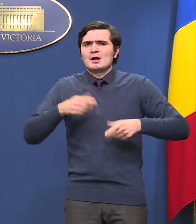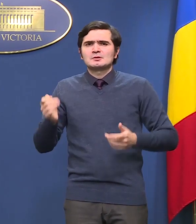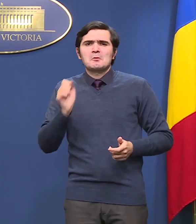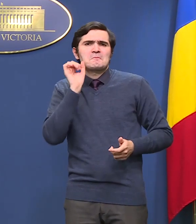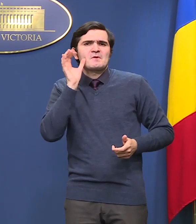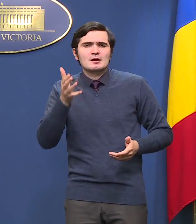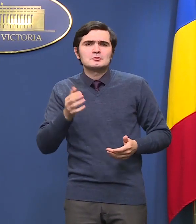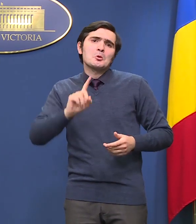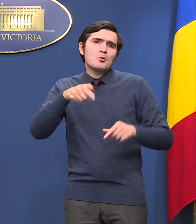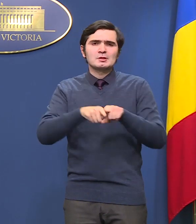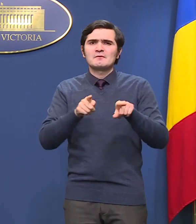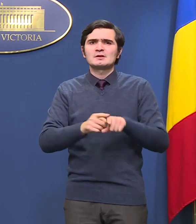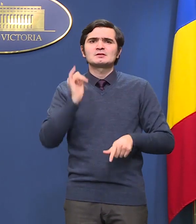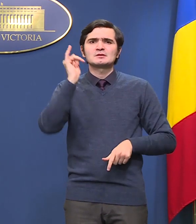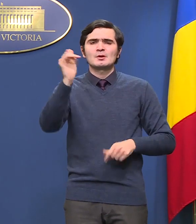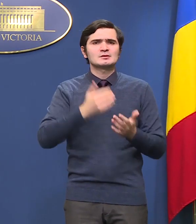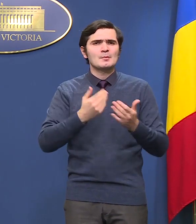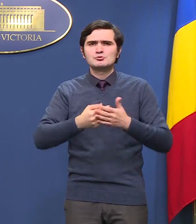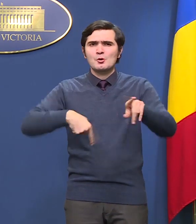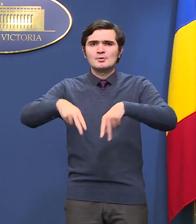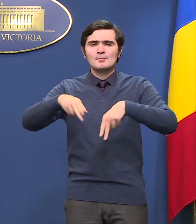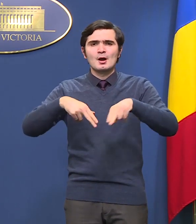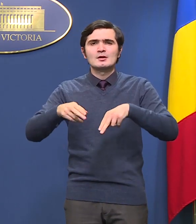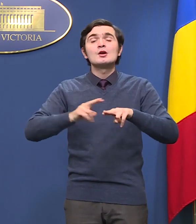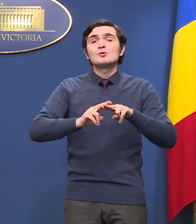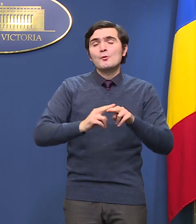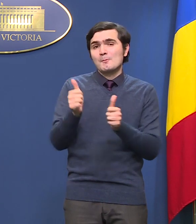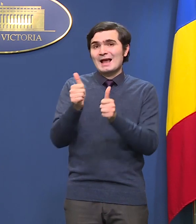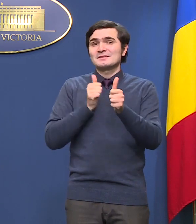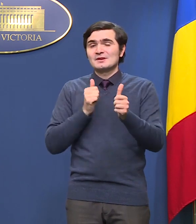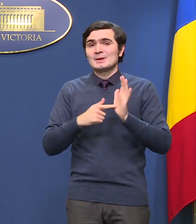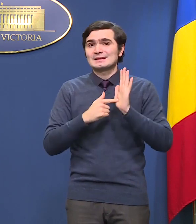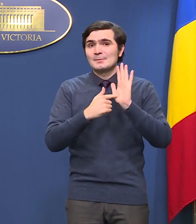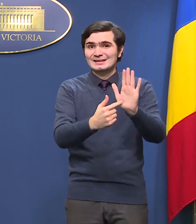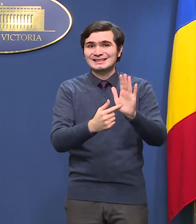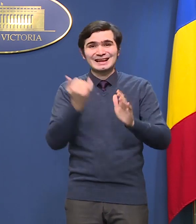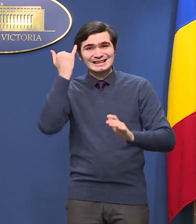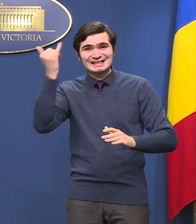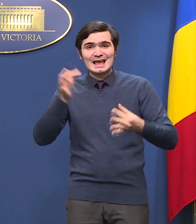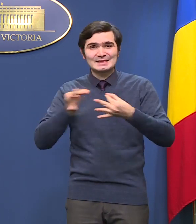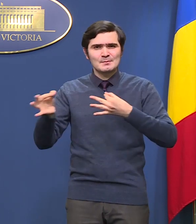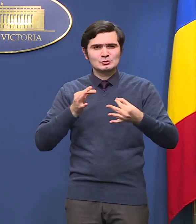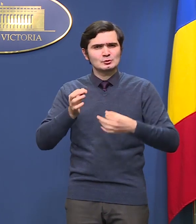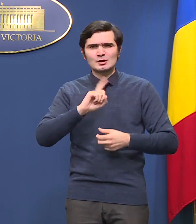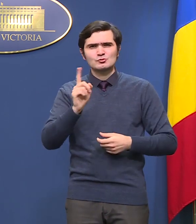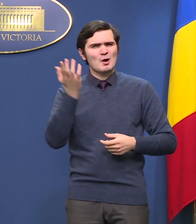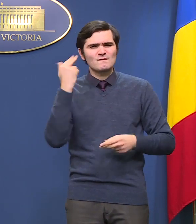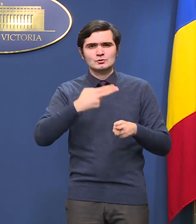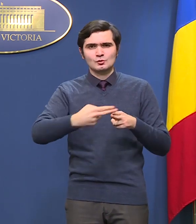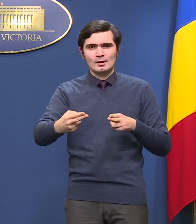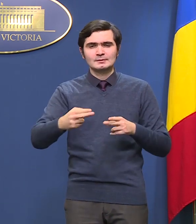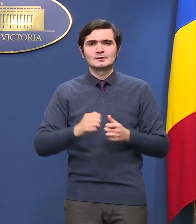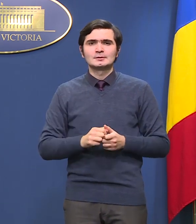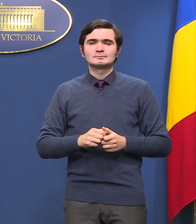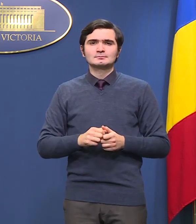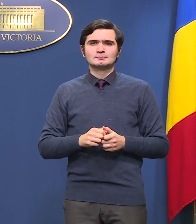să facă o plimbare. Deci modul în care a fost prezentată ideea de măsură nu este corect și